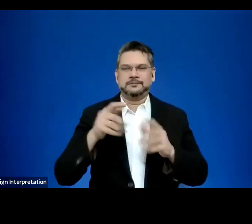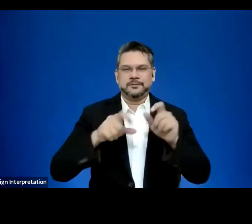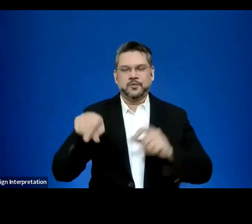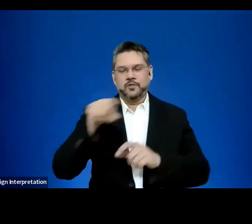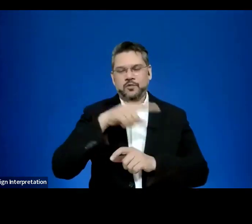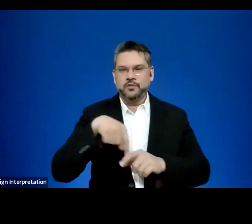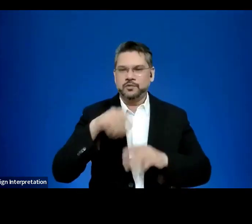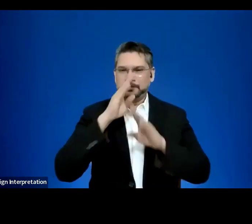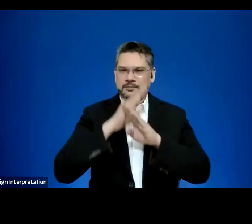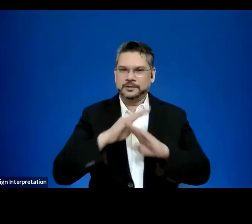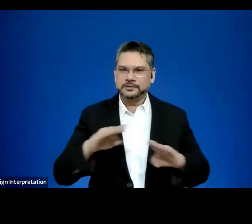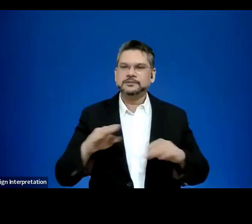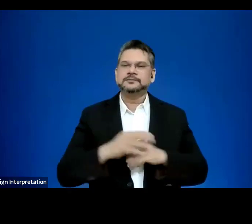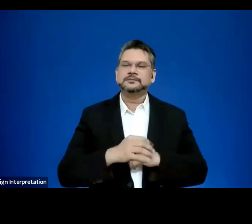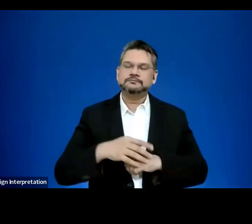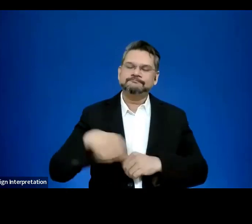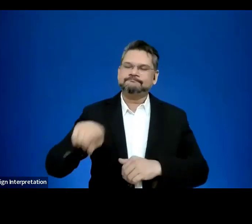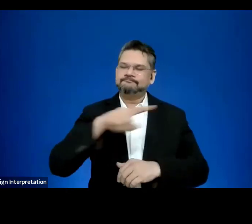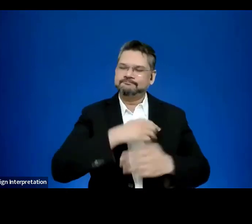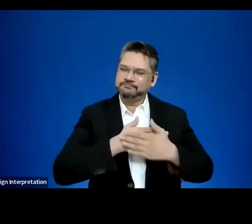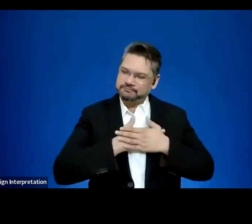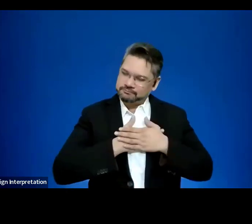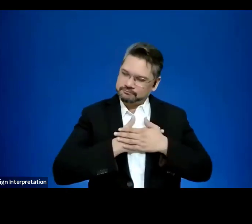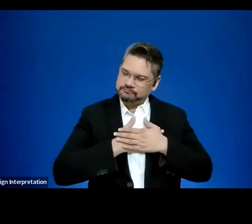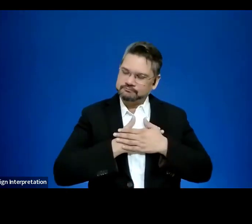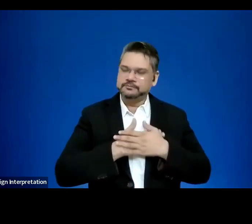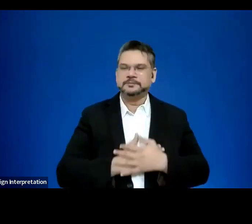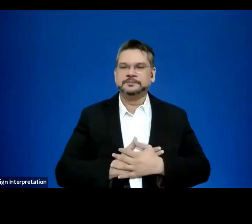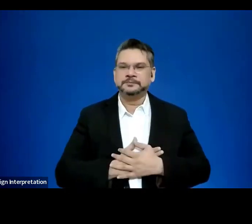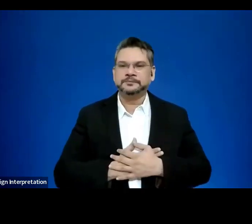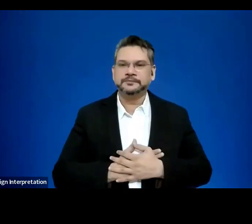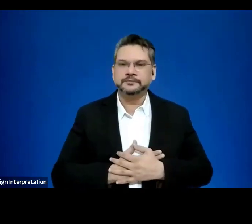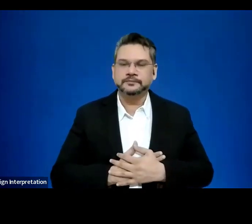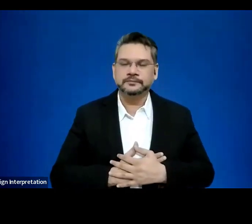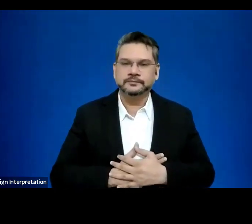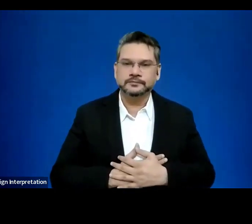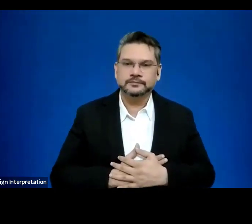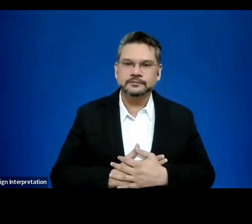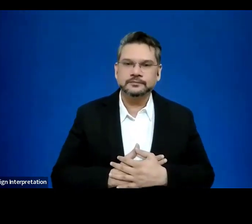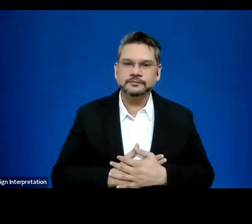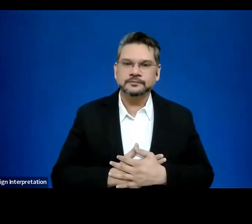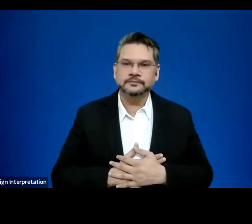和平和平，而且呢，带给我们在地球上的恩怨。